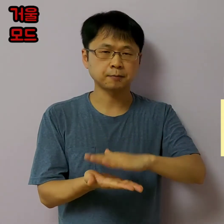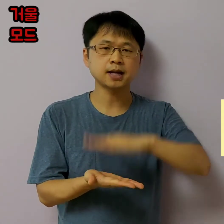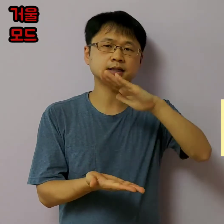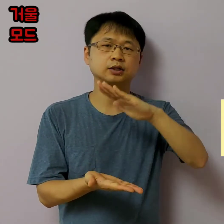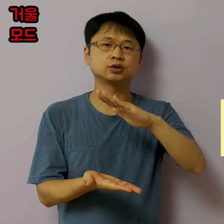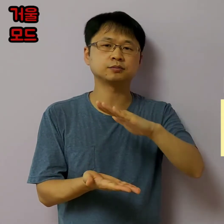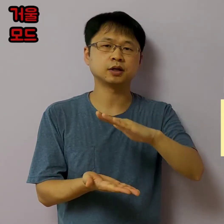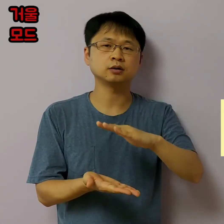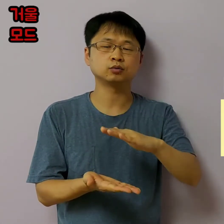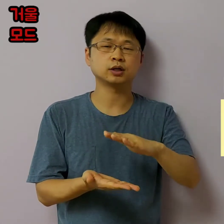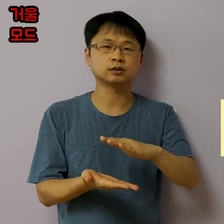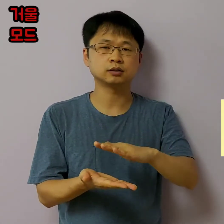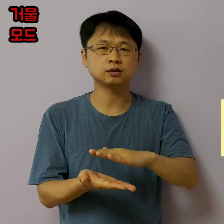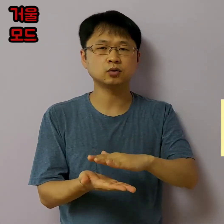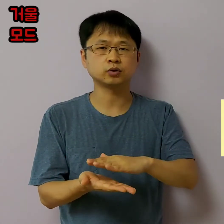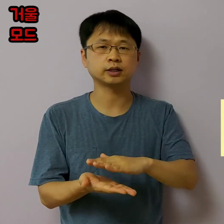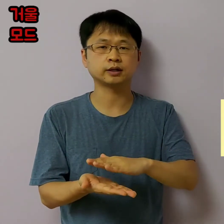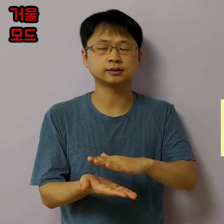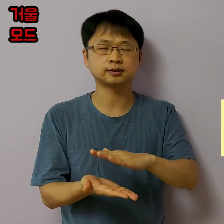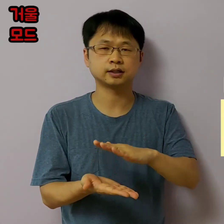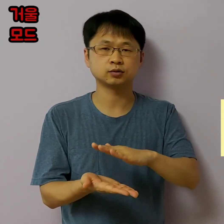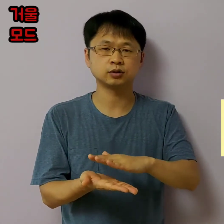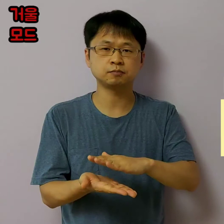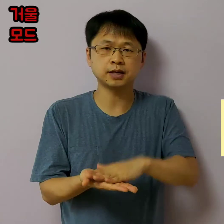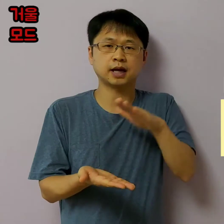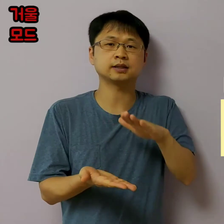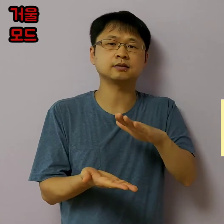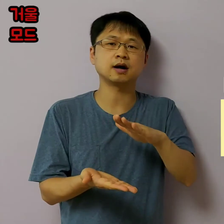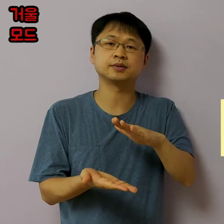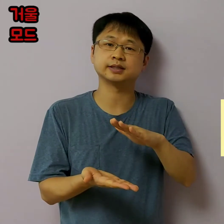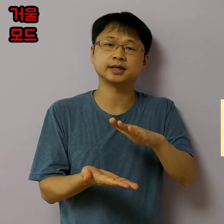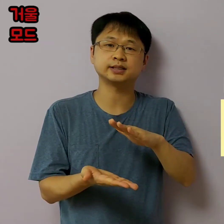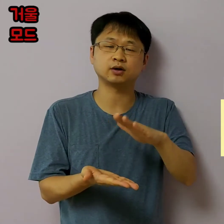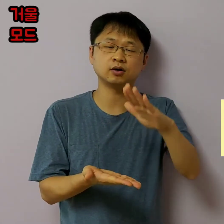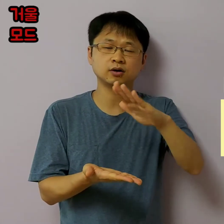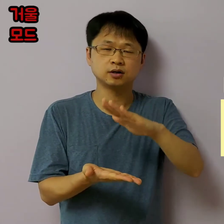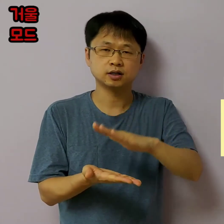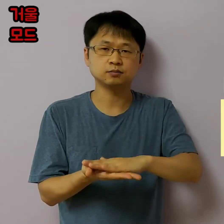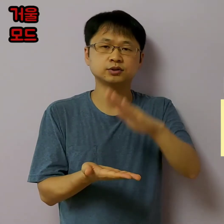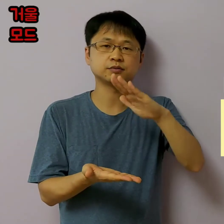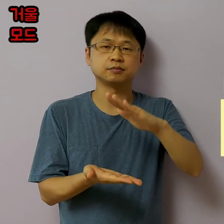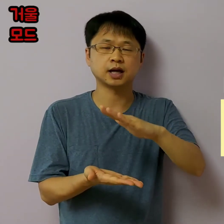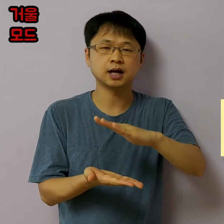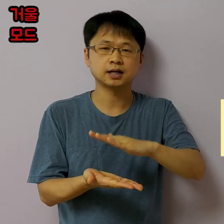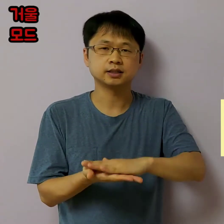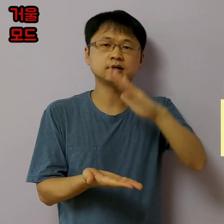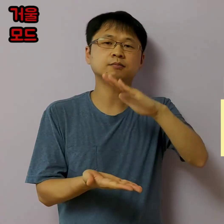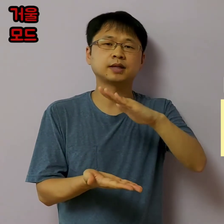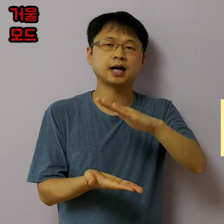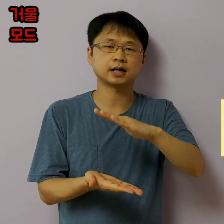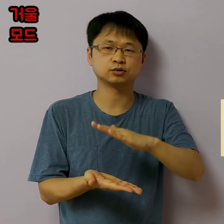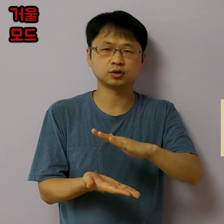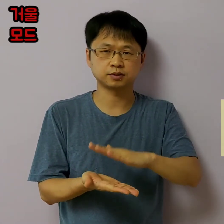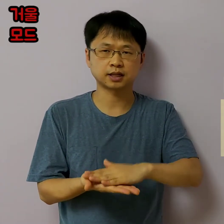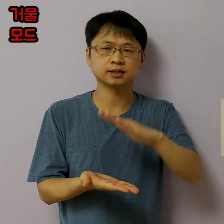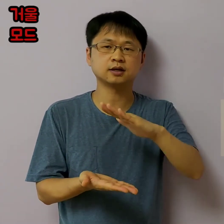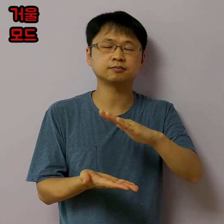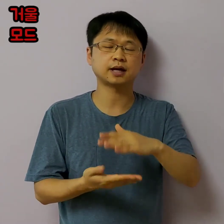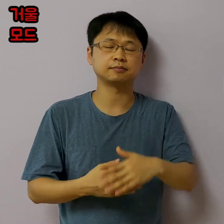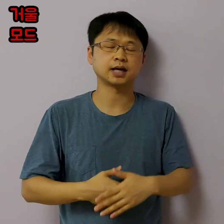빨리 떼주시면 우리가 어떤 뜨거운 게 되었을 때 손을 빨리 뜨거 하면서 떼지요. 이 모습입니다. 뜨겁다라는 수어입니다.